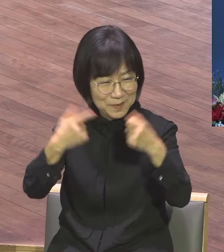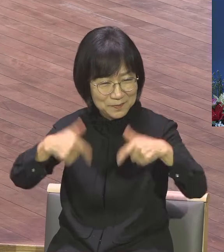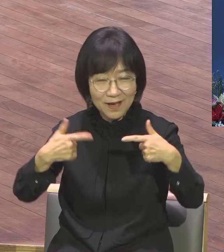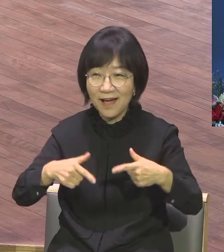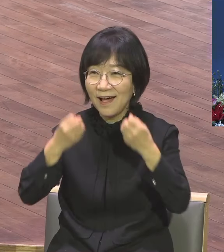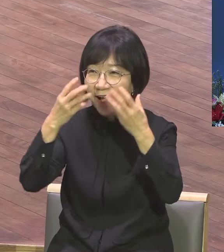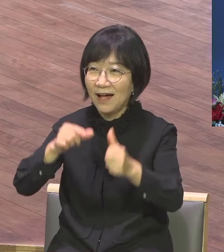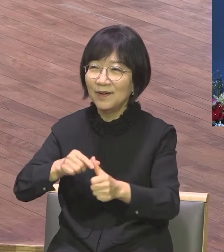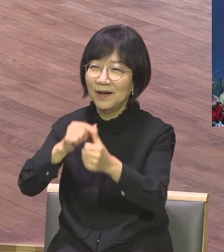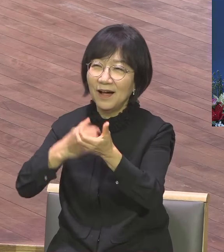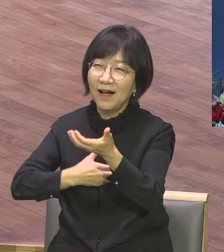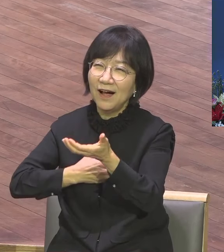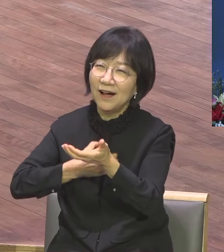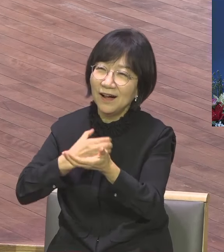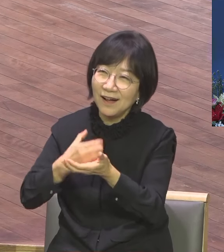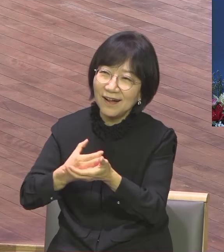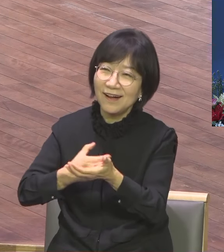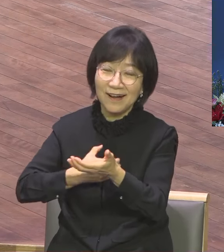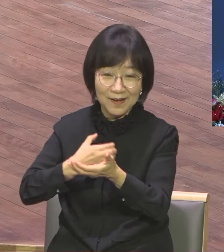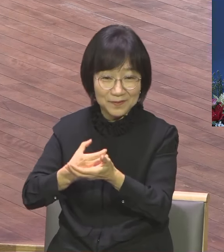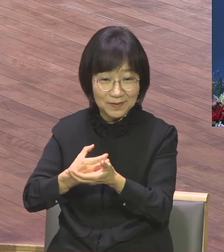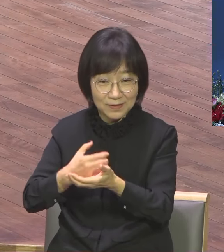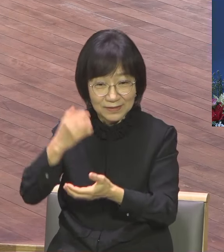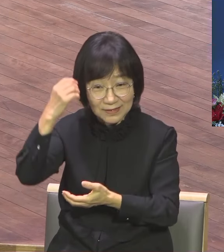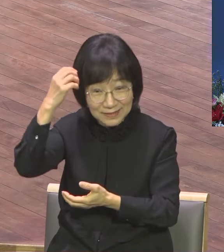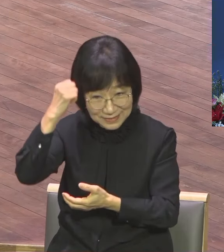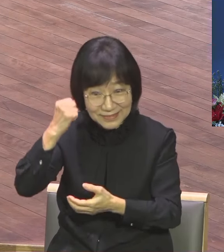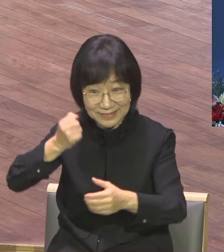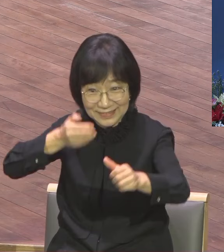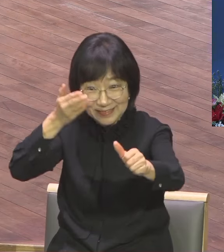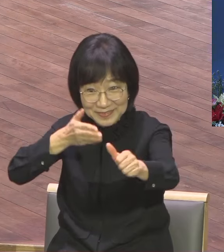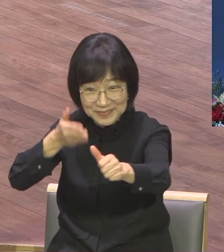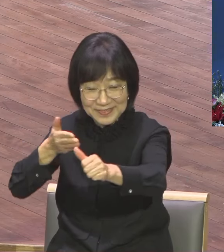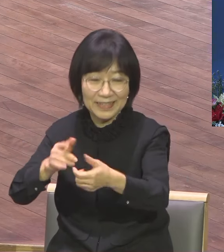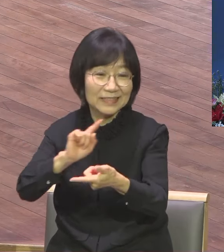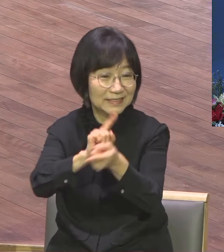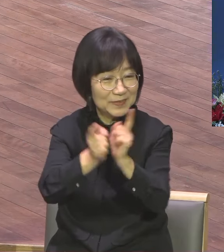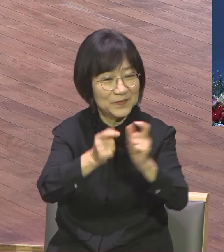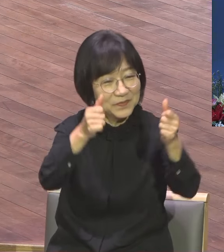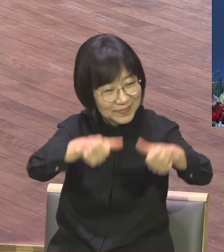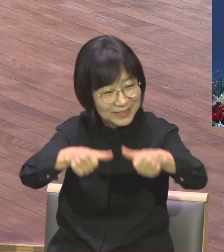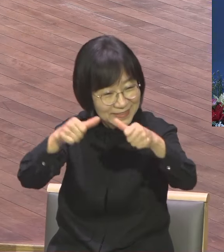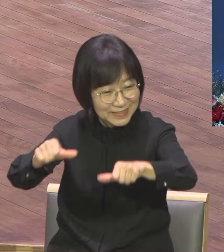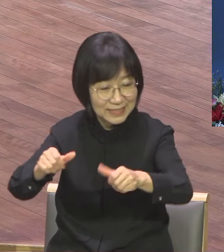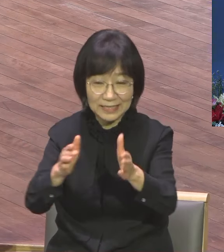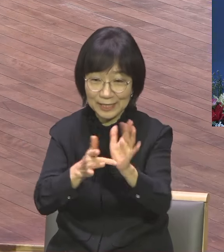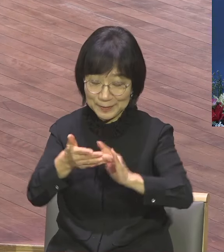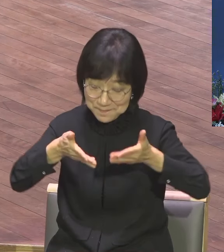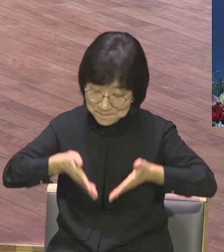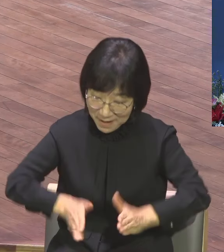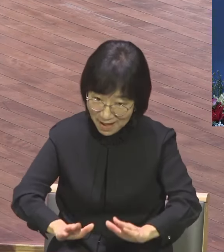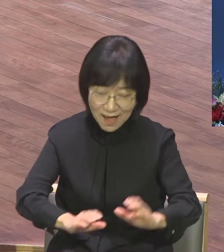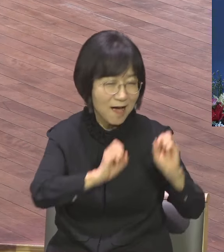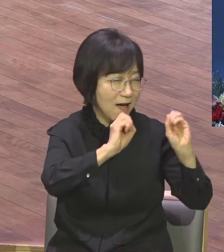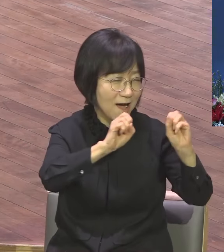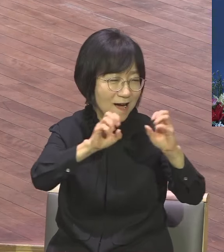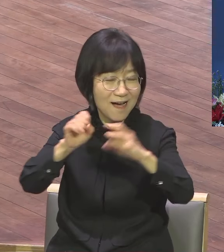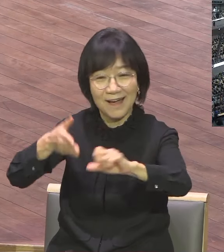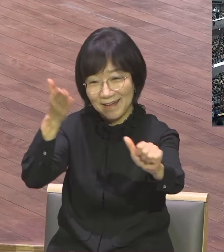구원의 감격 누리는 그런 성탄 되길 바랍니다. 네. 서로 인사합시다. 성탄의 전파자가 됩시다.